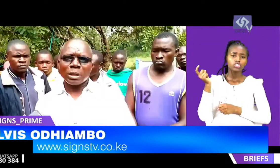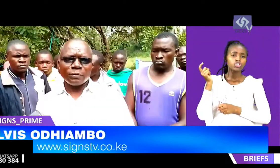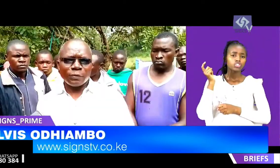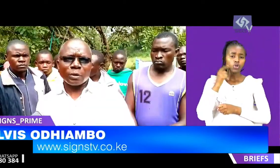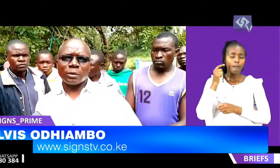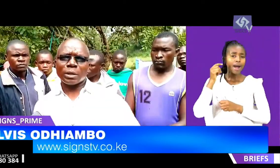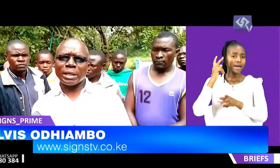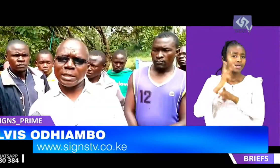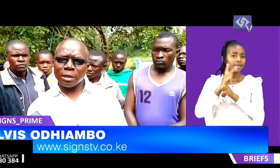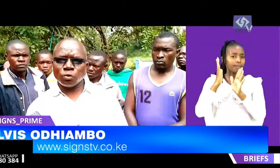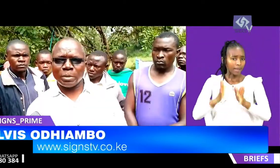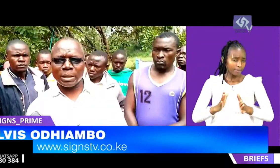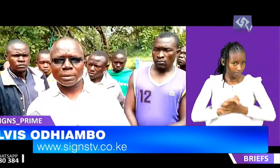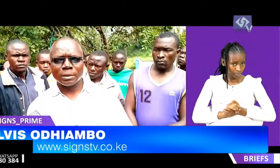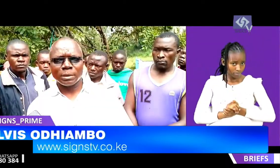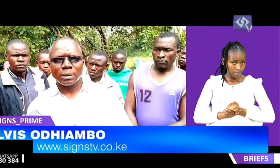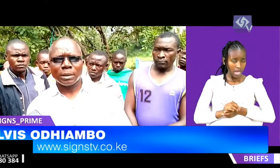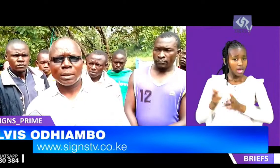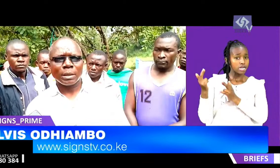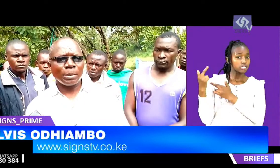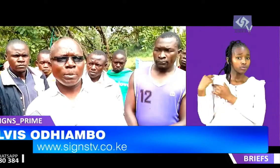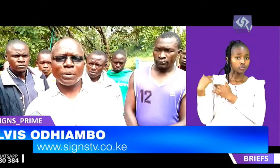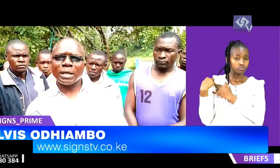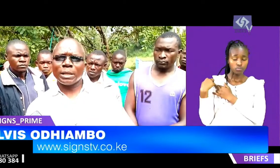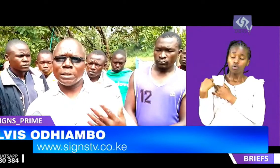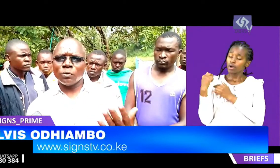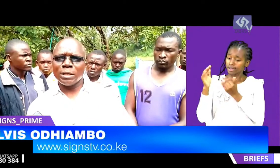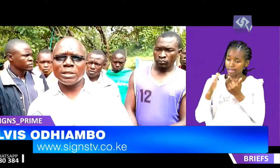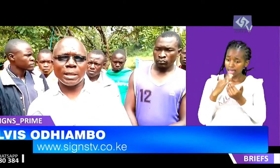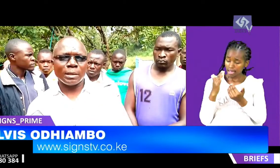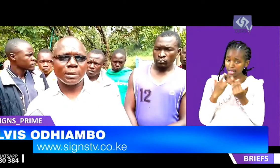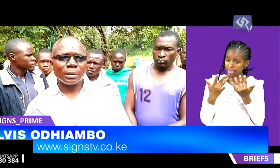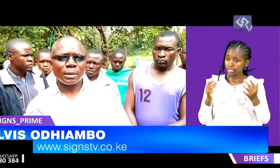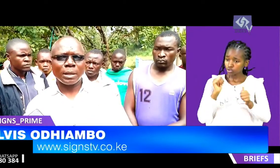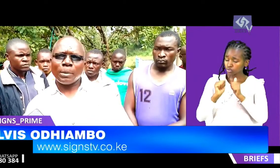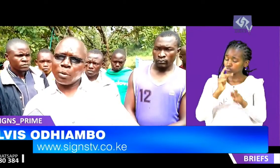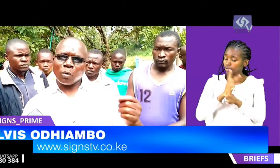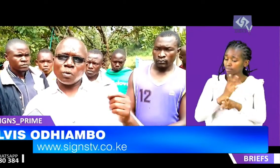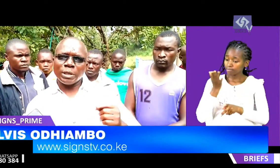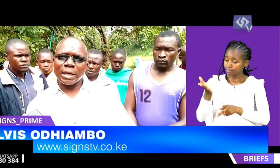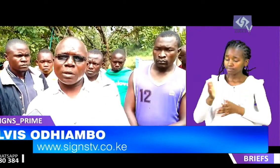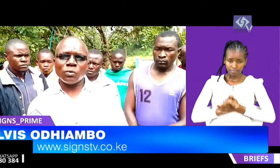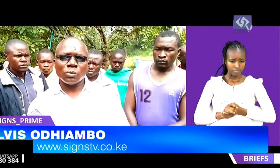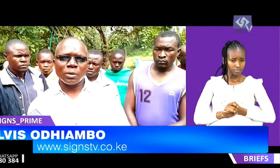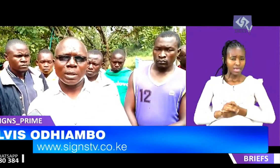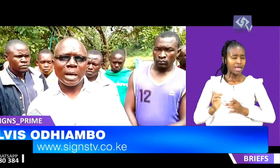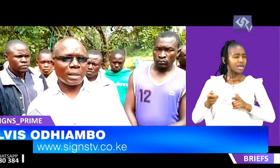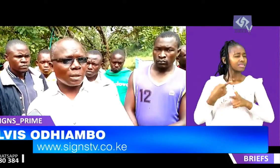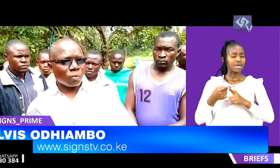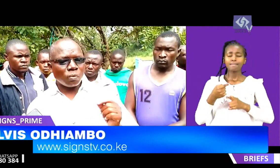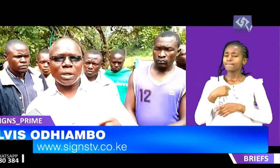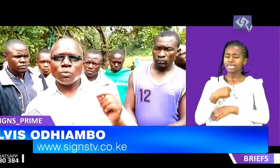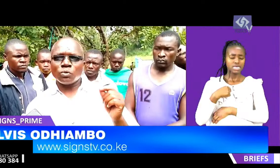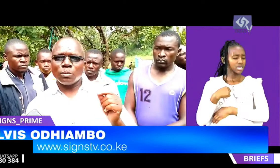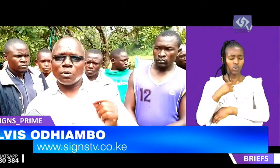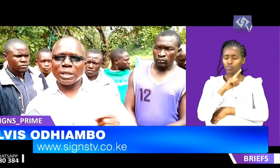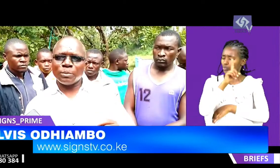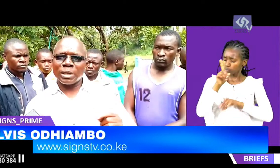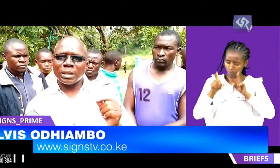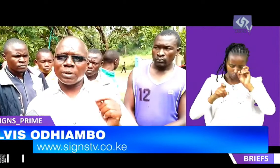vifaa wataweka ndani ya nyumba. Na mimi mpaka nikajiuliza, hapa kwa wodi yangu hata kuna mtu mmoja mwenye anaweza